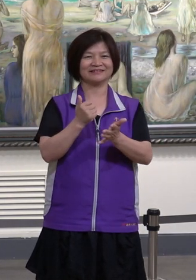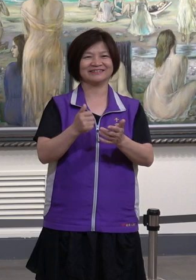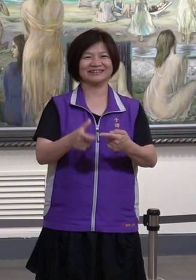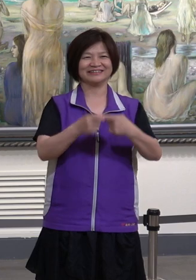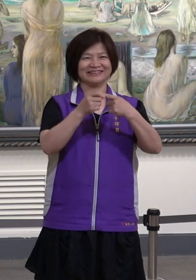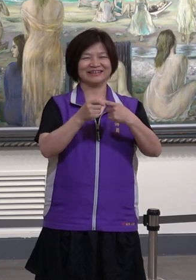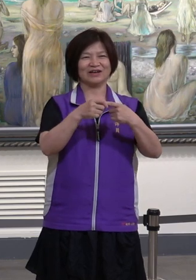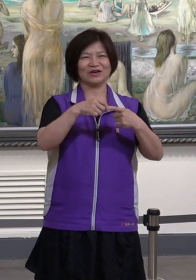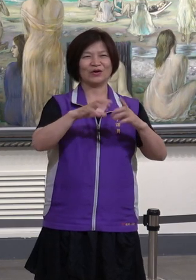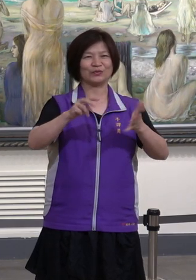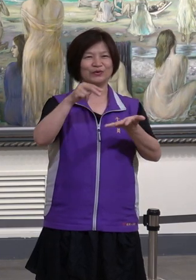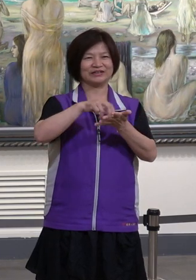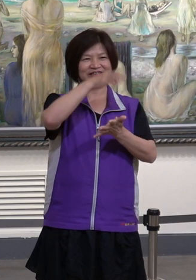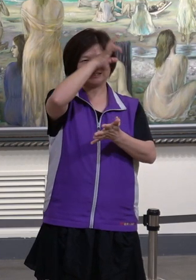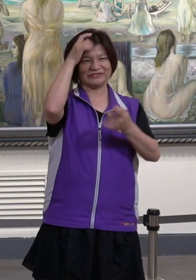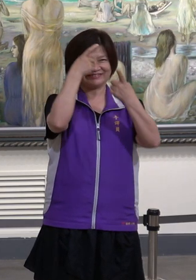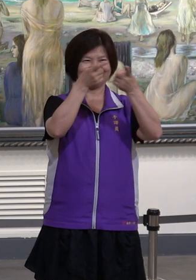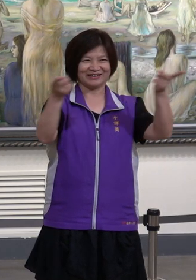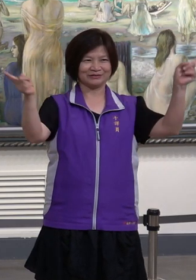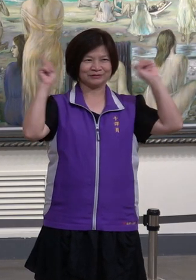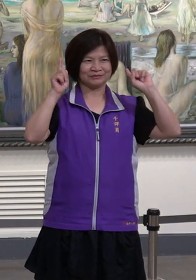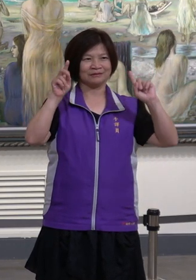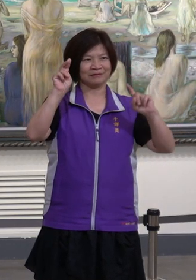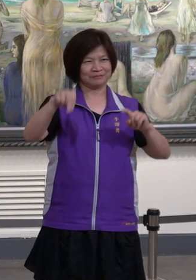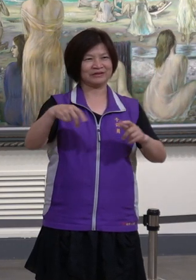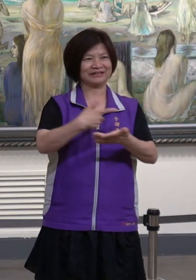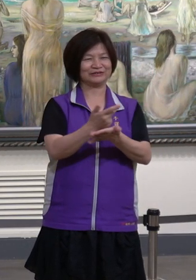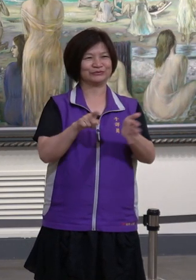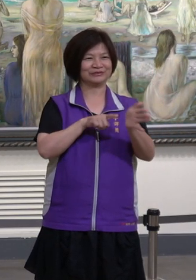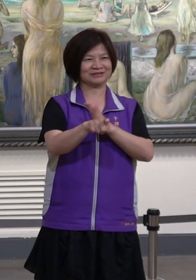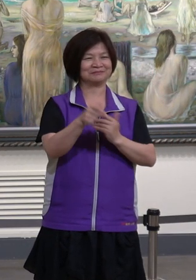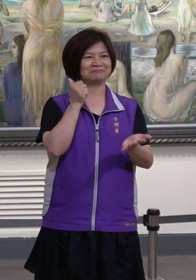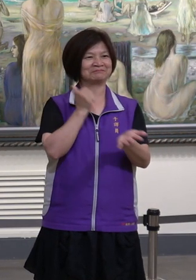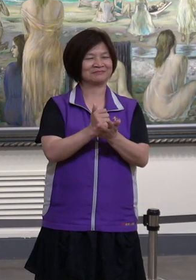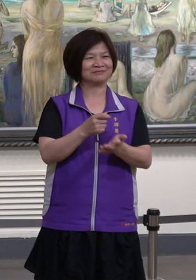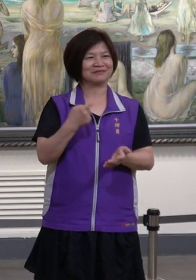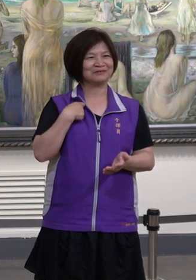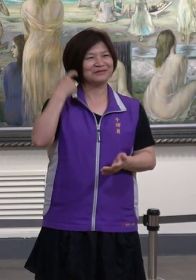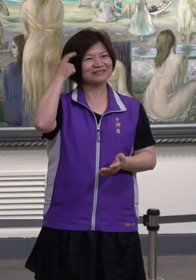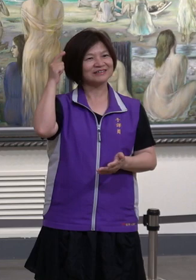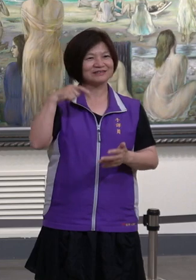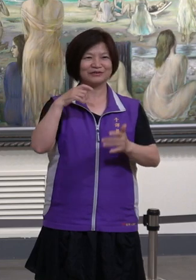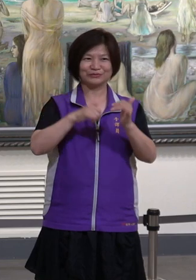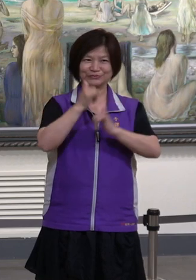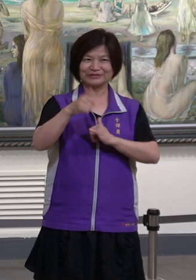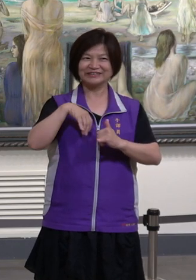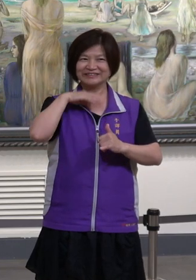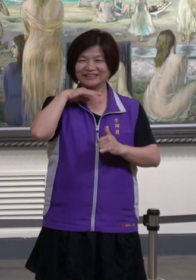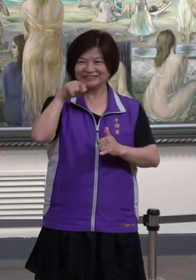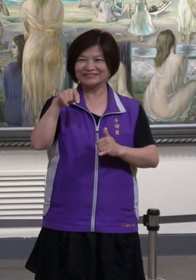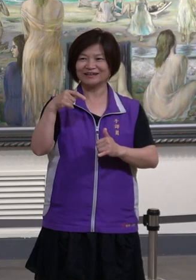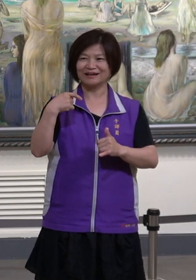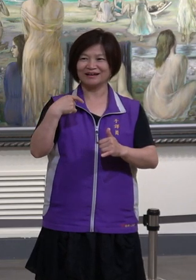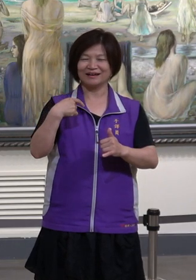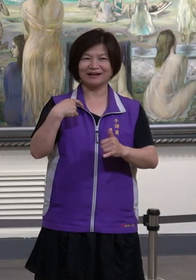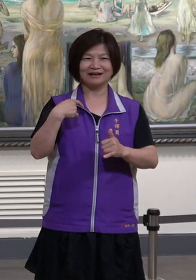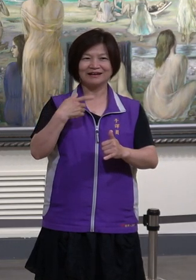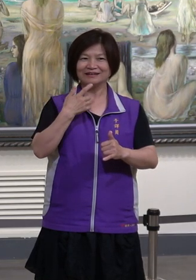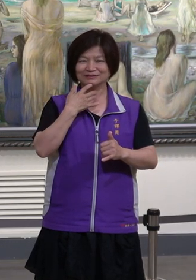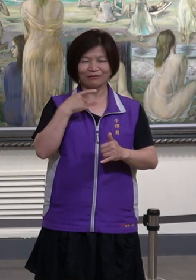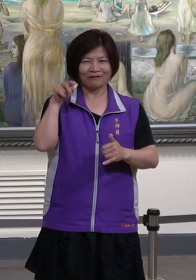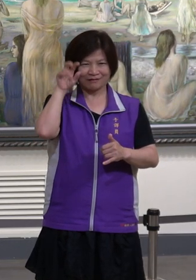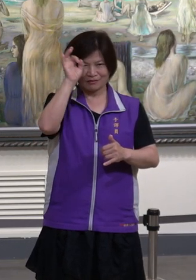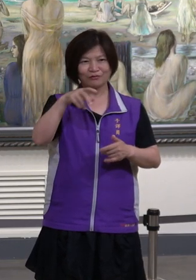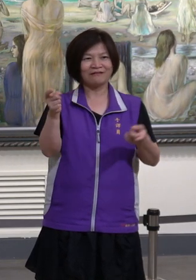愿国立师范大学艺术系。所以这一段也许你写的，我在他就说很感